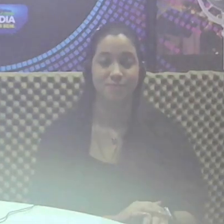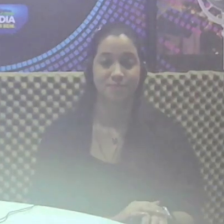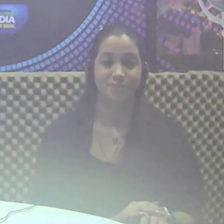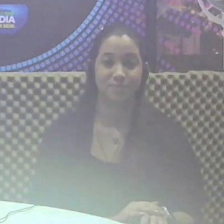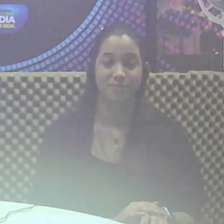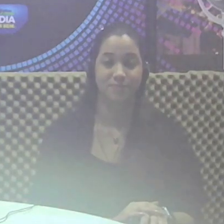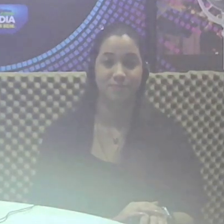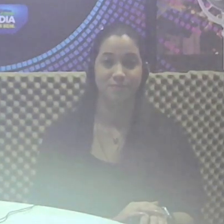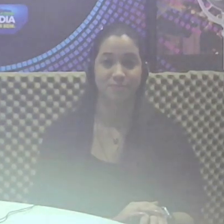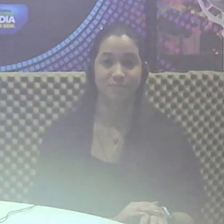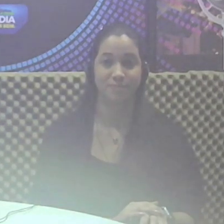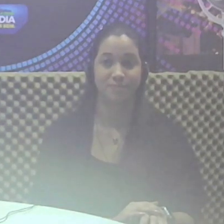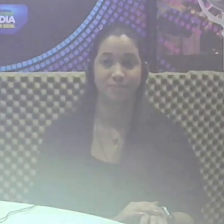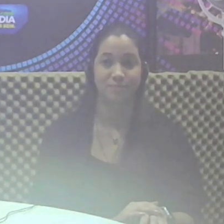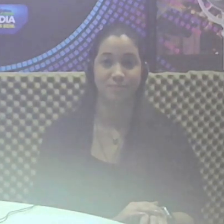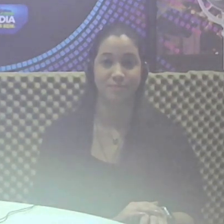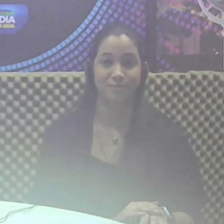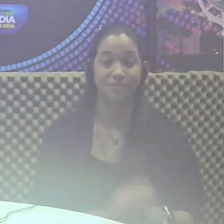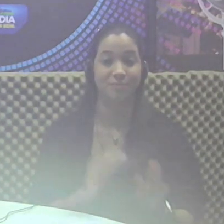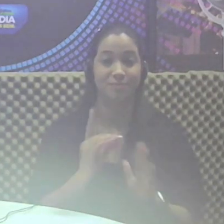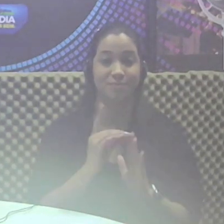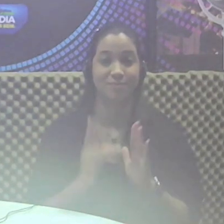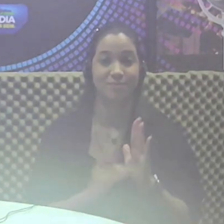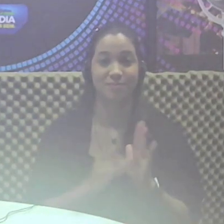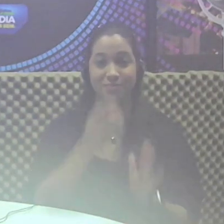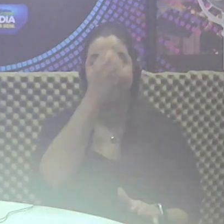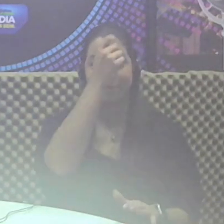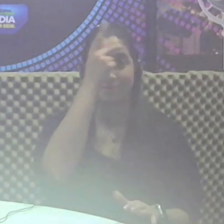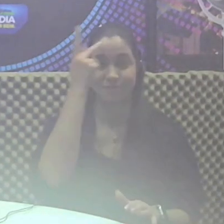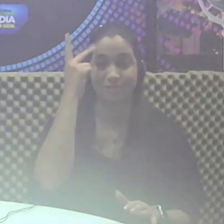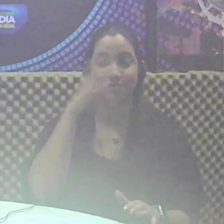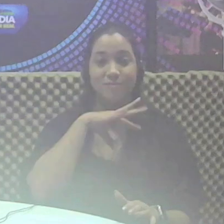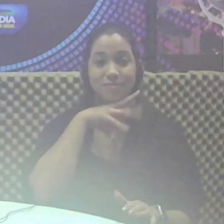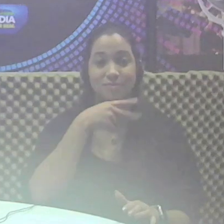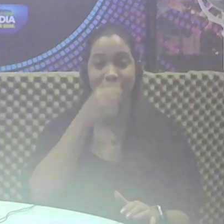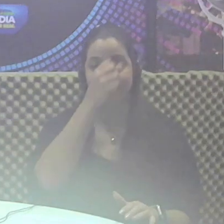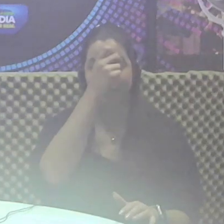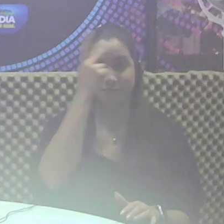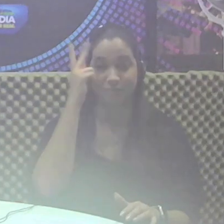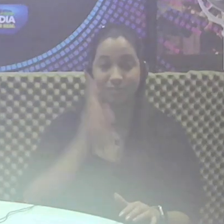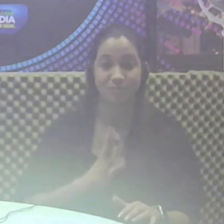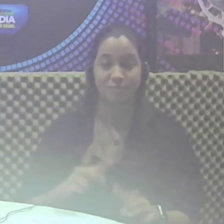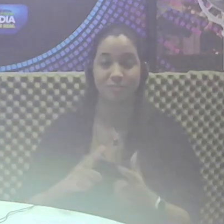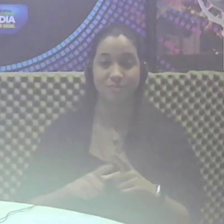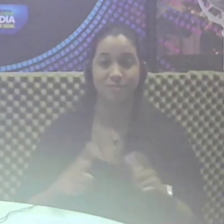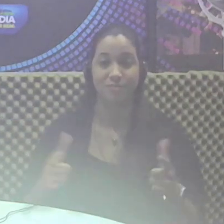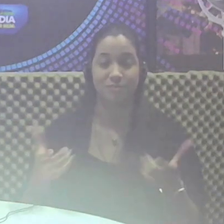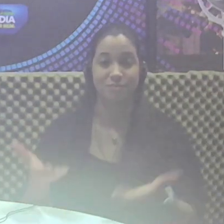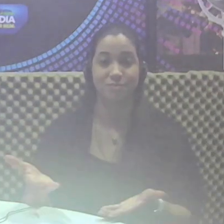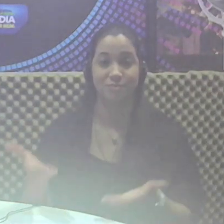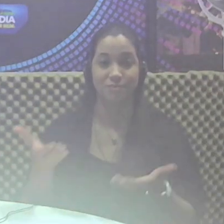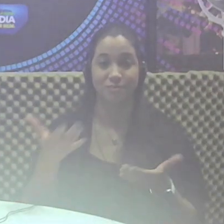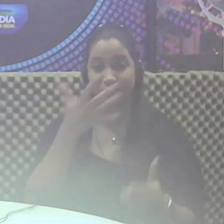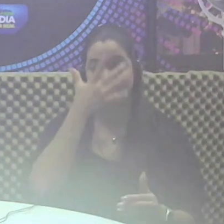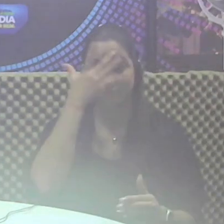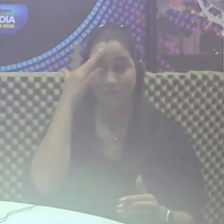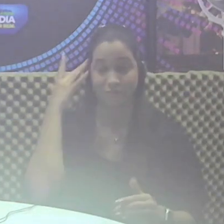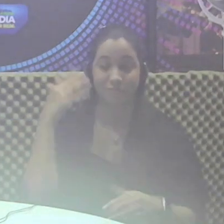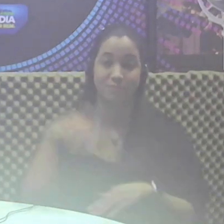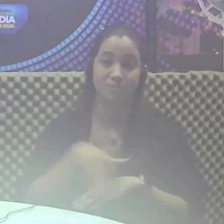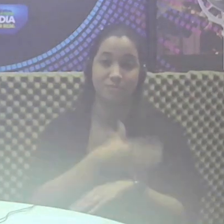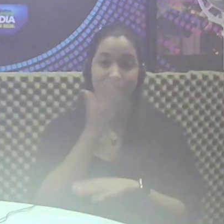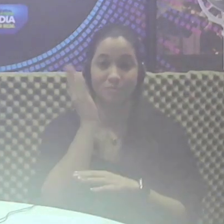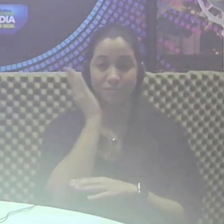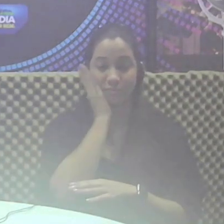notícias. Por diretriz do prefeito Odelmo Leão, a Prefeitura de Uberlândia ampliou o acolhimento a pessoas em situação de rua.